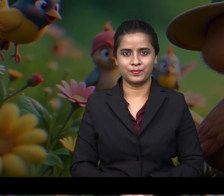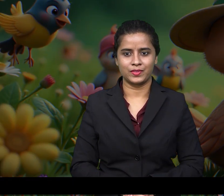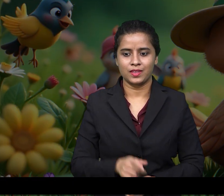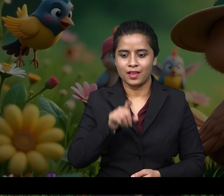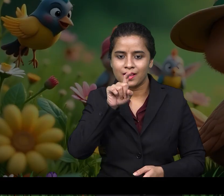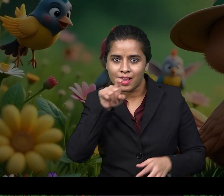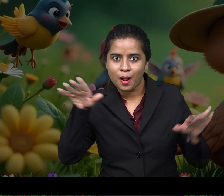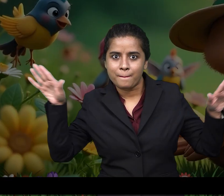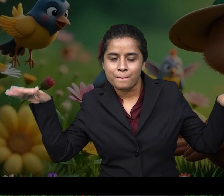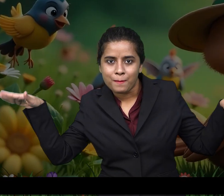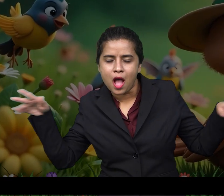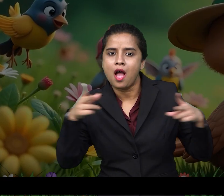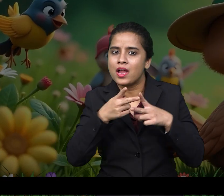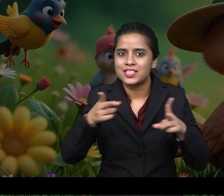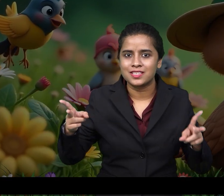पक्षी जंगल,